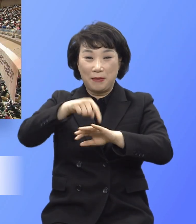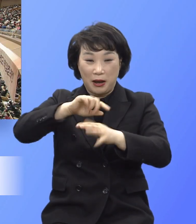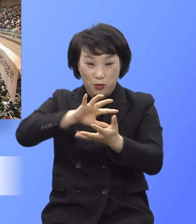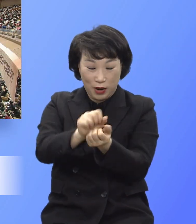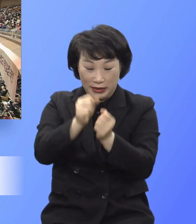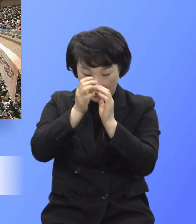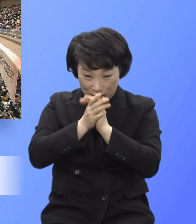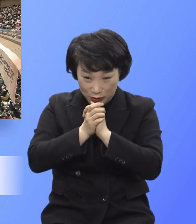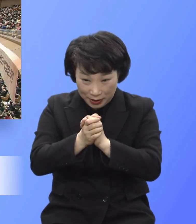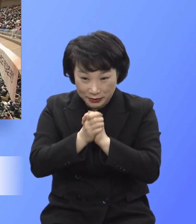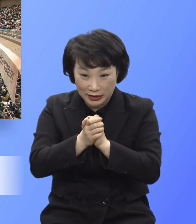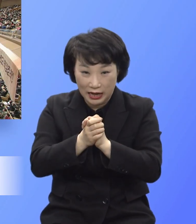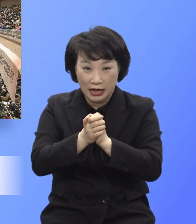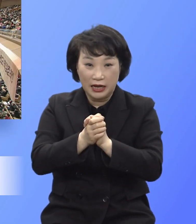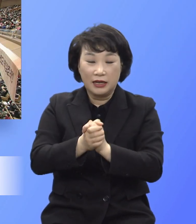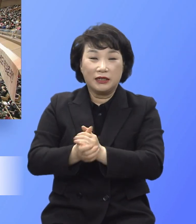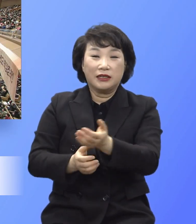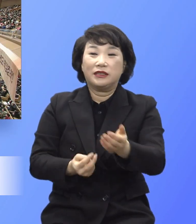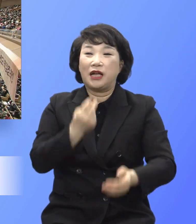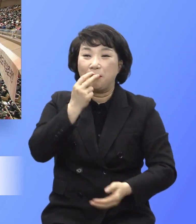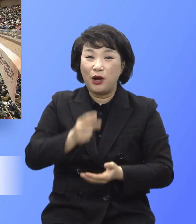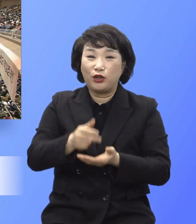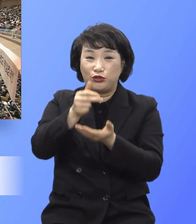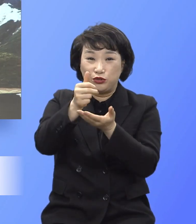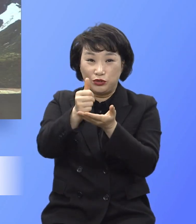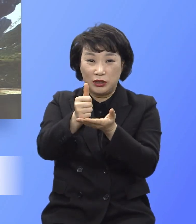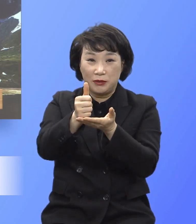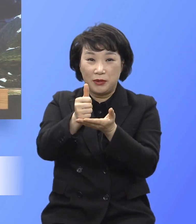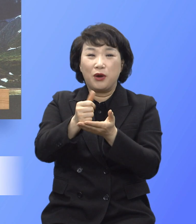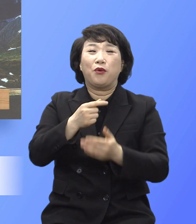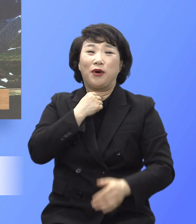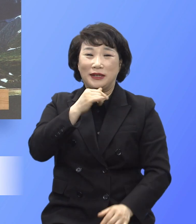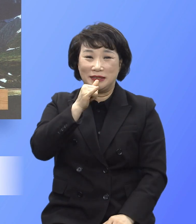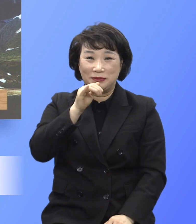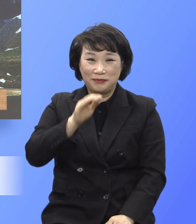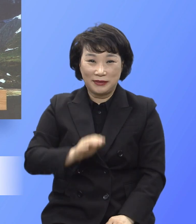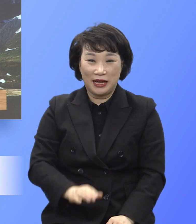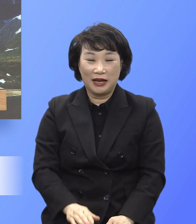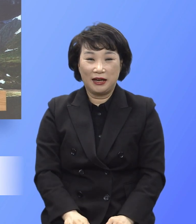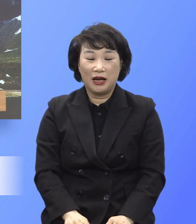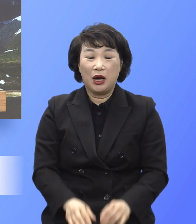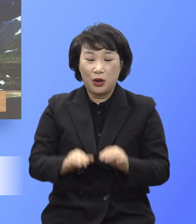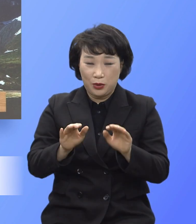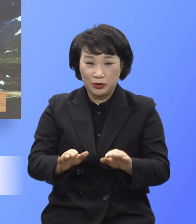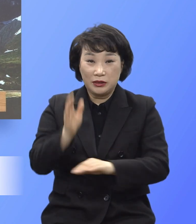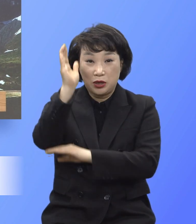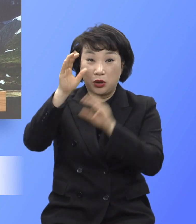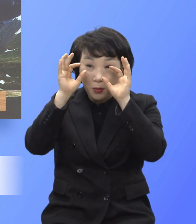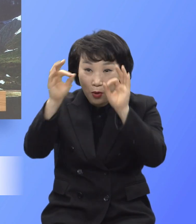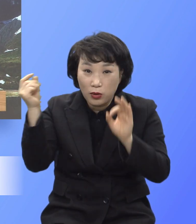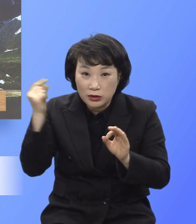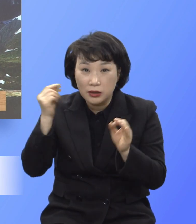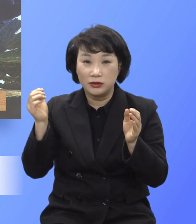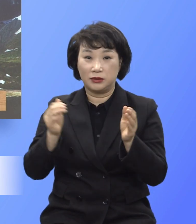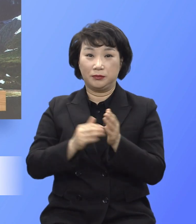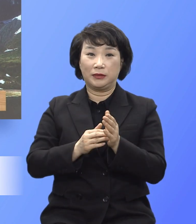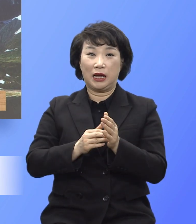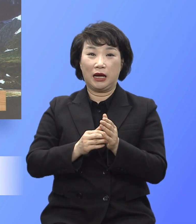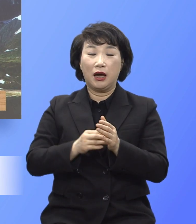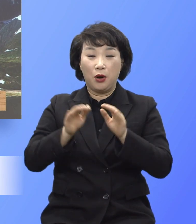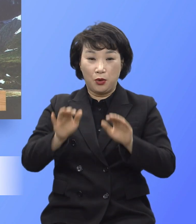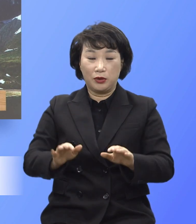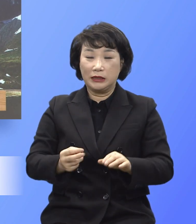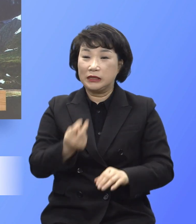합심해서 기도하실 때 생명의 주님 간절히 비옵나니 오늘 말씀을 들었습니다.